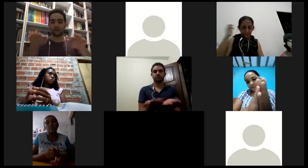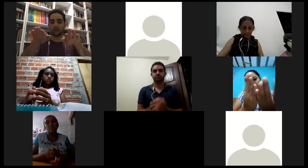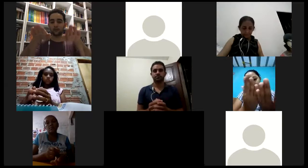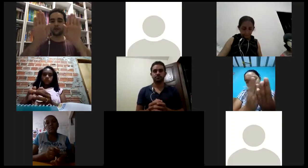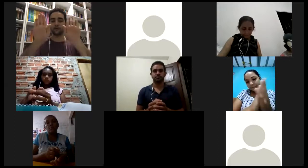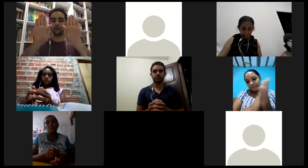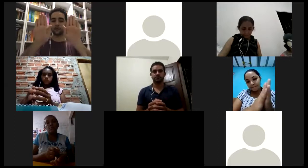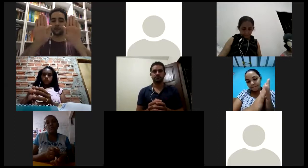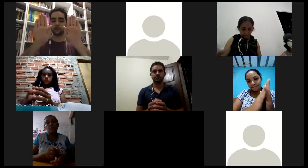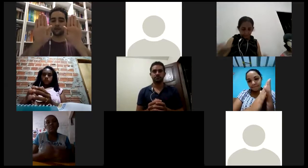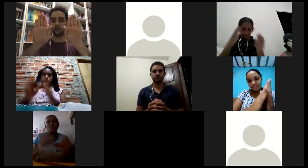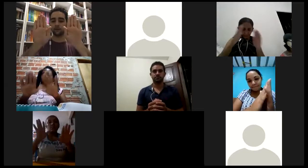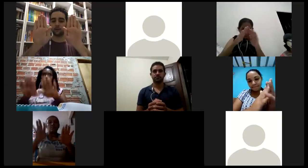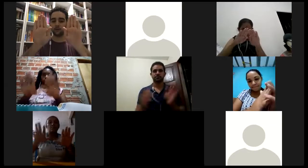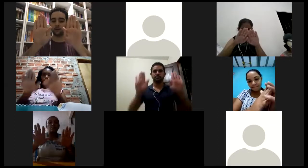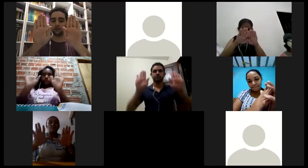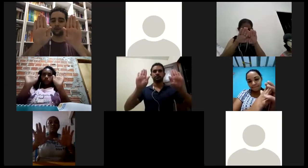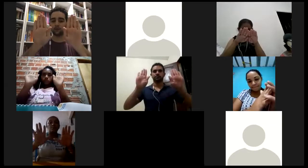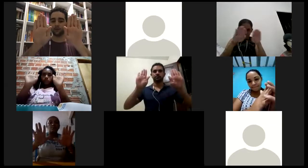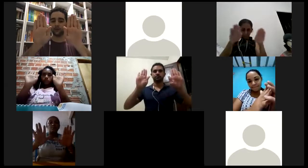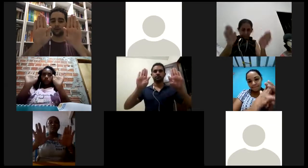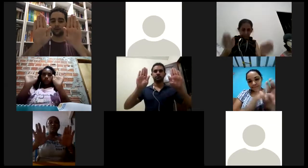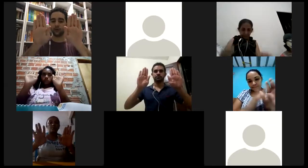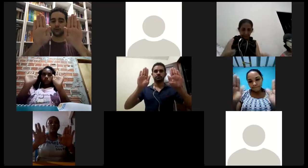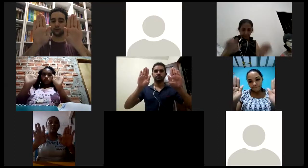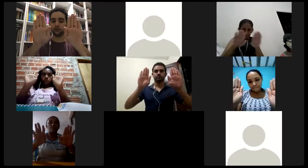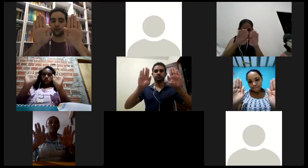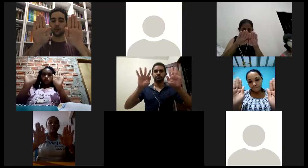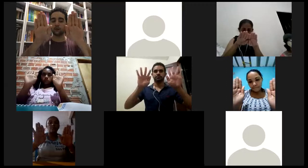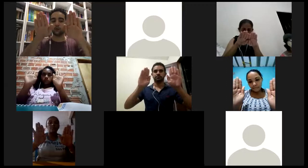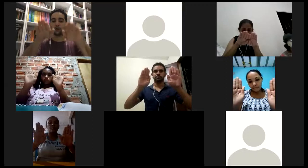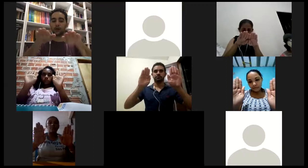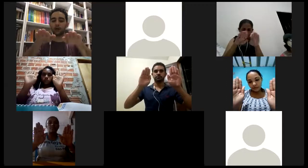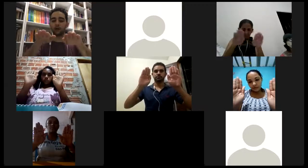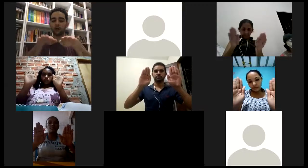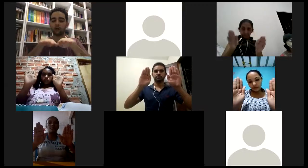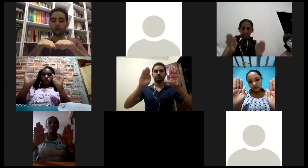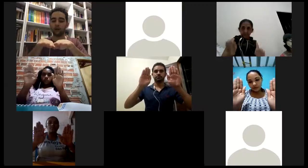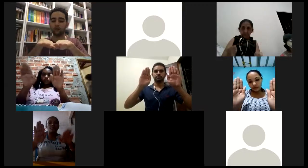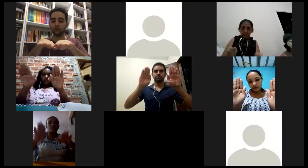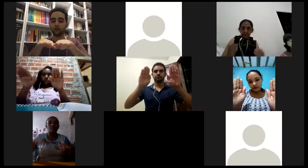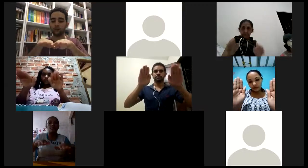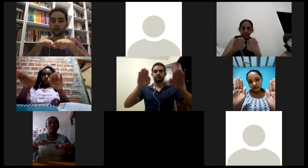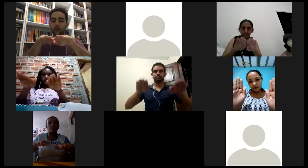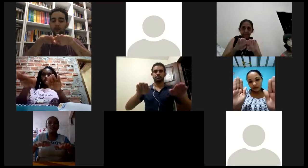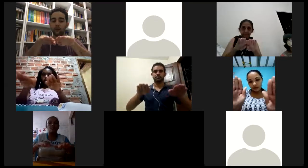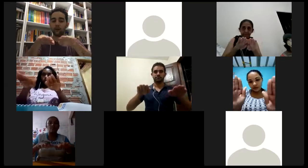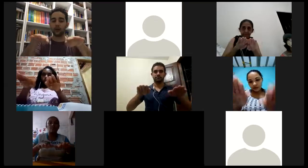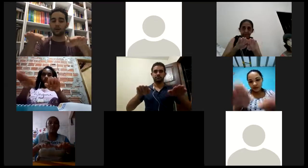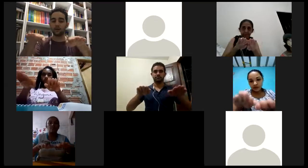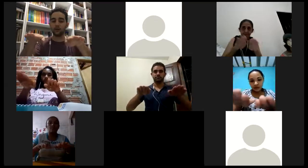Mesa. Configuração de mão assim, mão aberta com todos os dedos grudados. Eu vou colocar na horizontal juntas. Eu